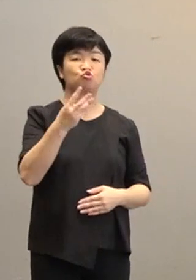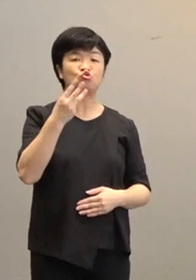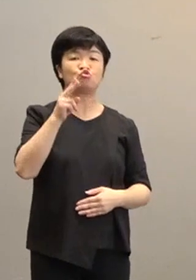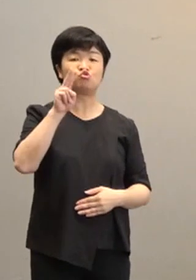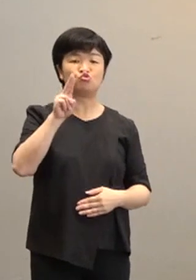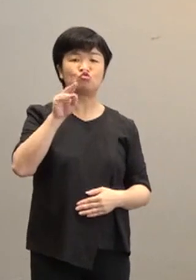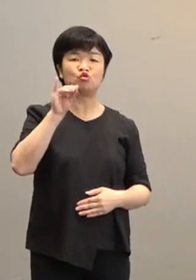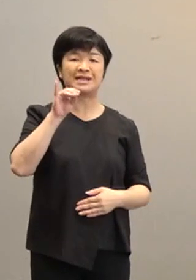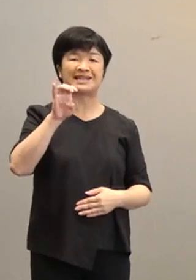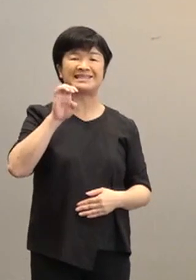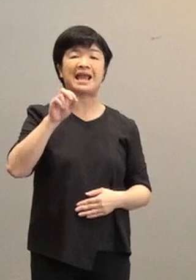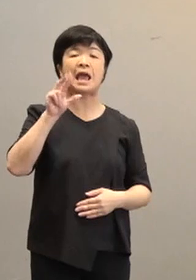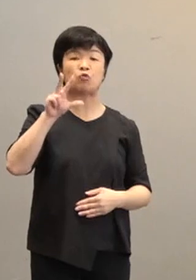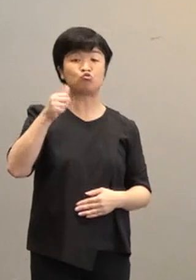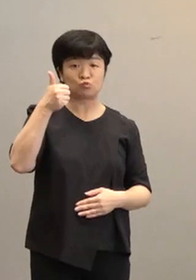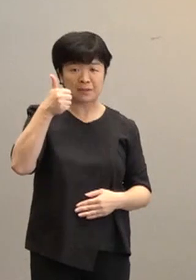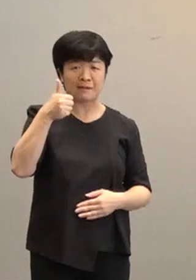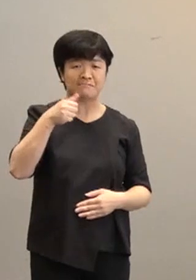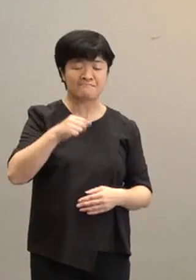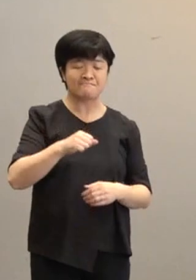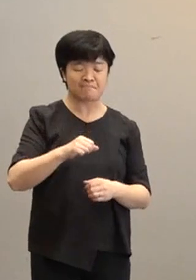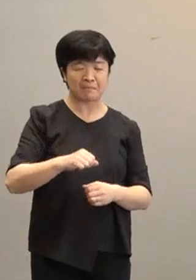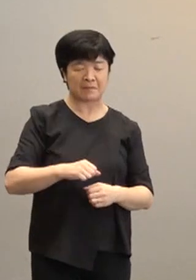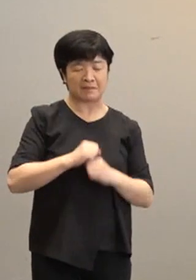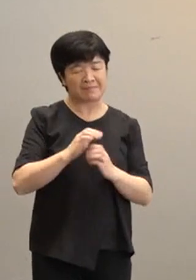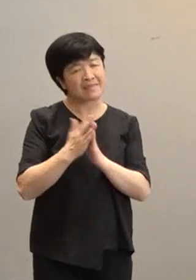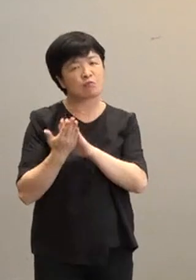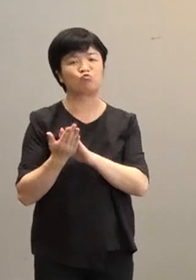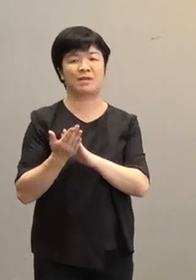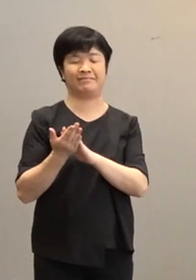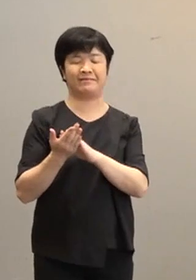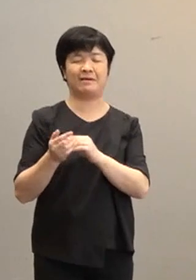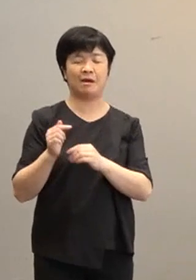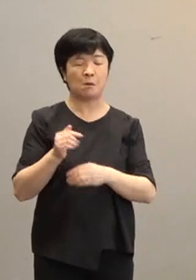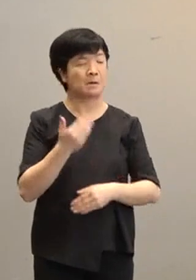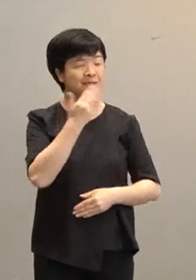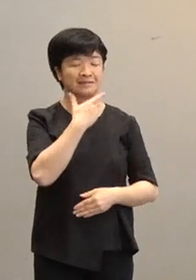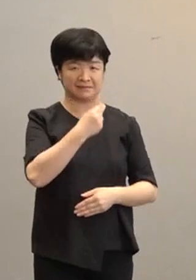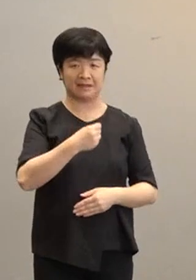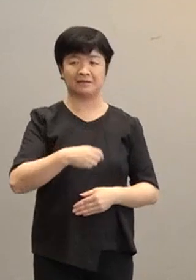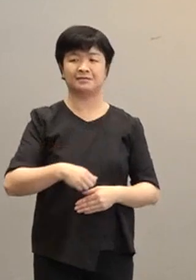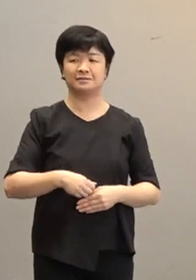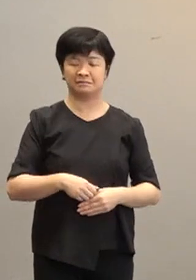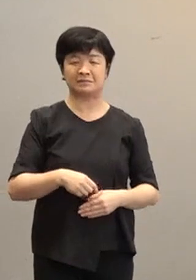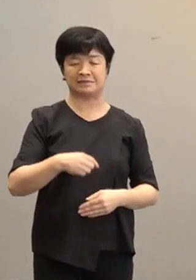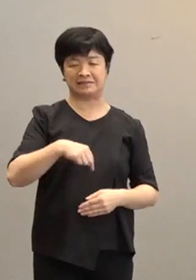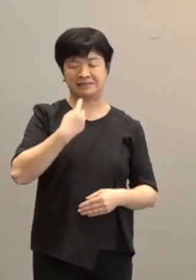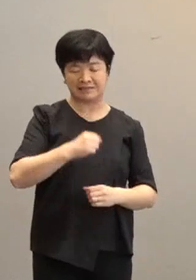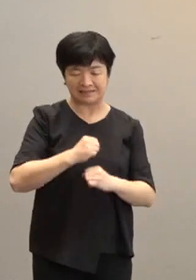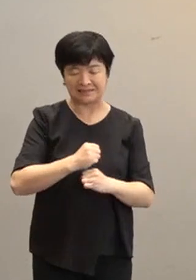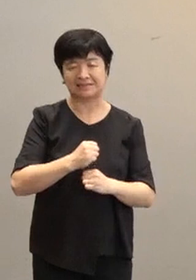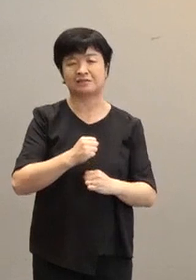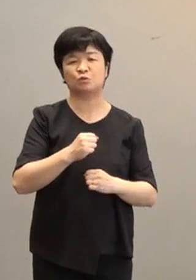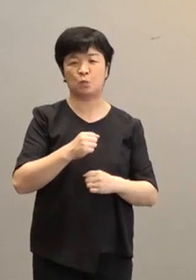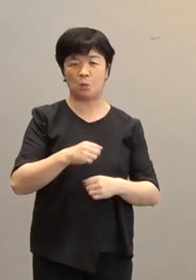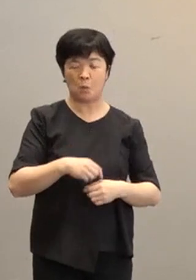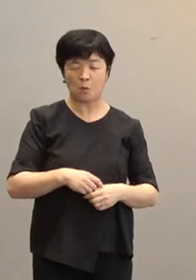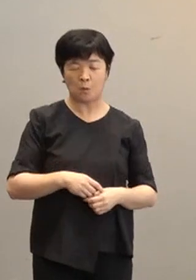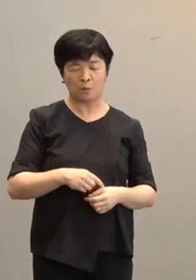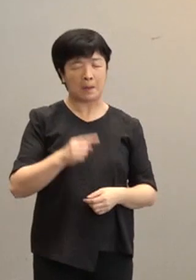った話をちょっとお伺いしたいと思います。報道では自死であるという見方も出ていますけれども